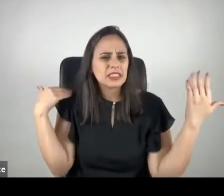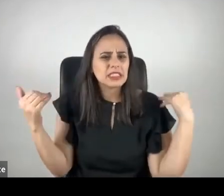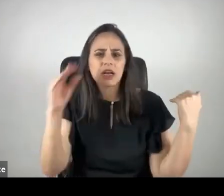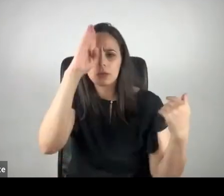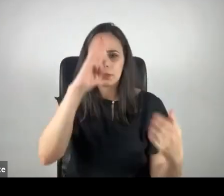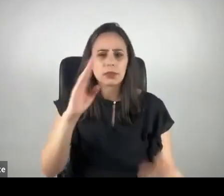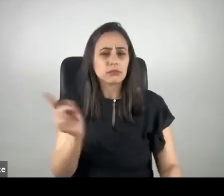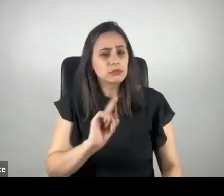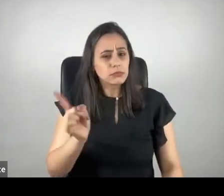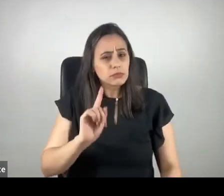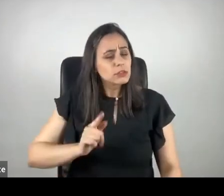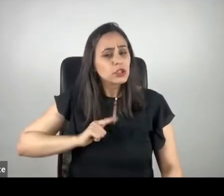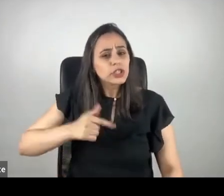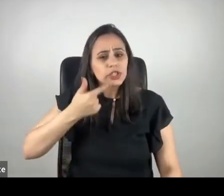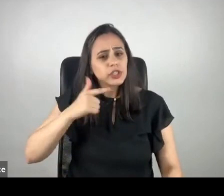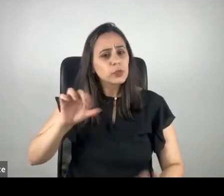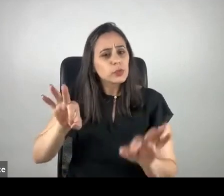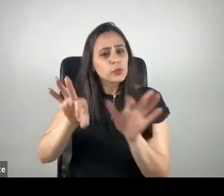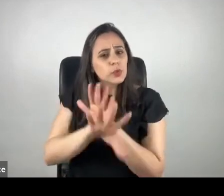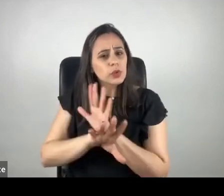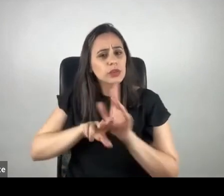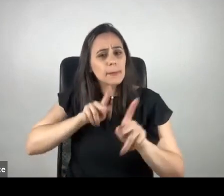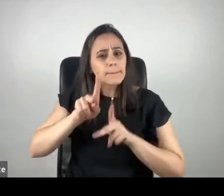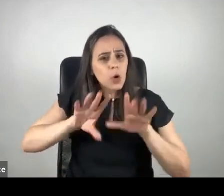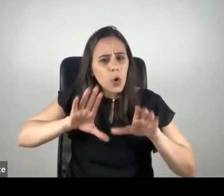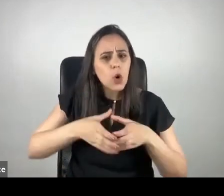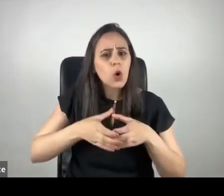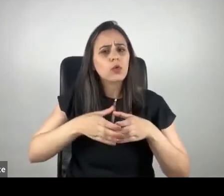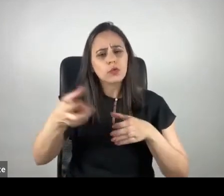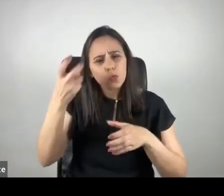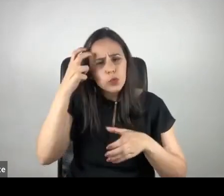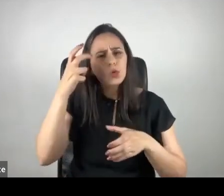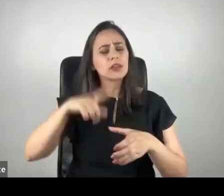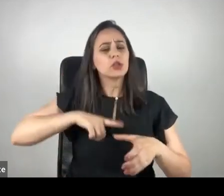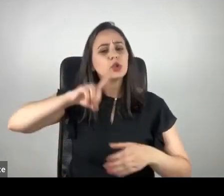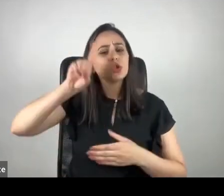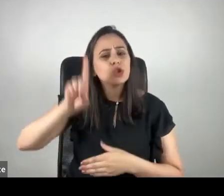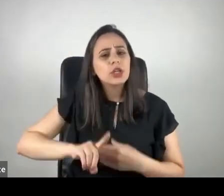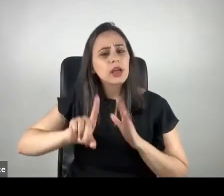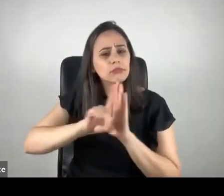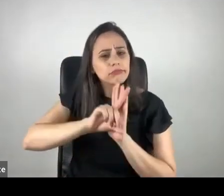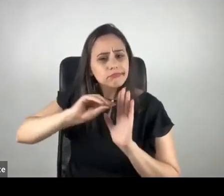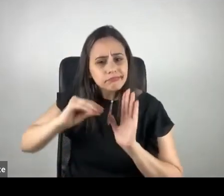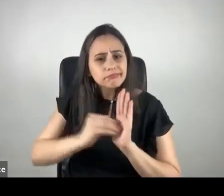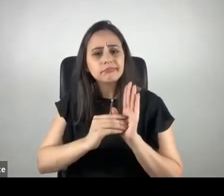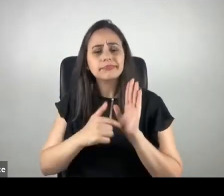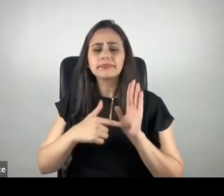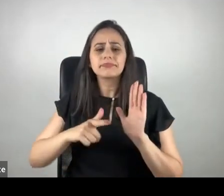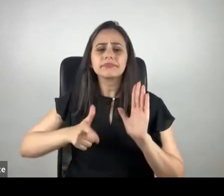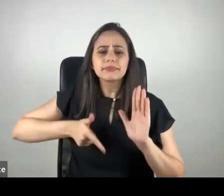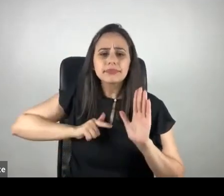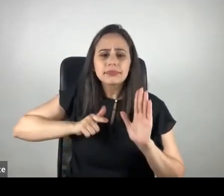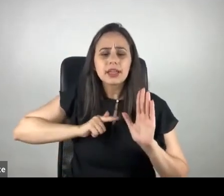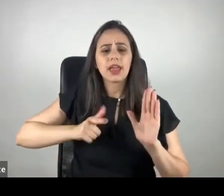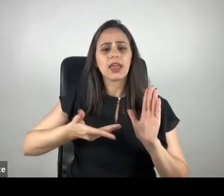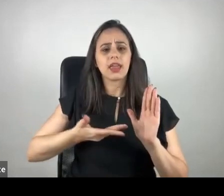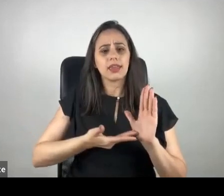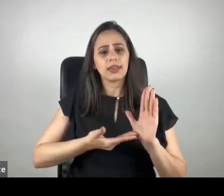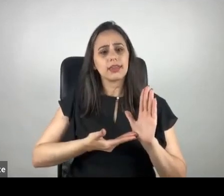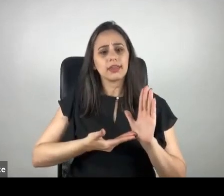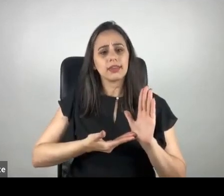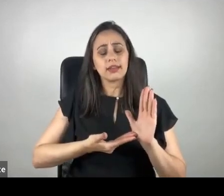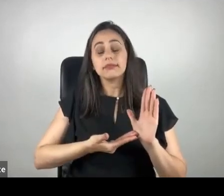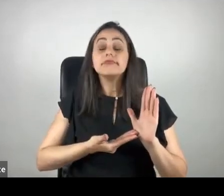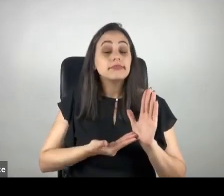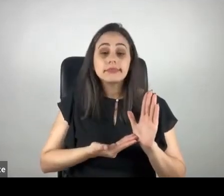uma língua, elas têm um povo, uma cultura, elas têm direitos legais como cidadão,